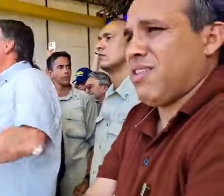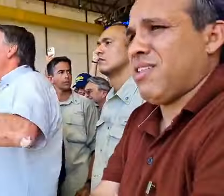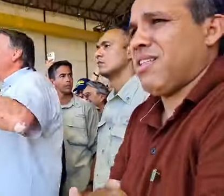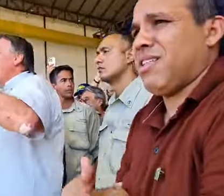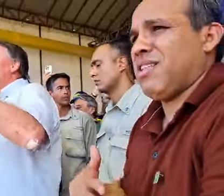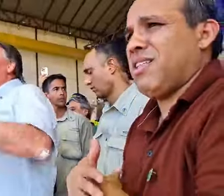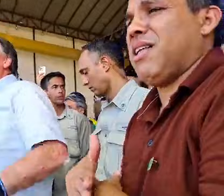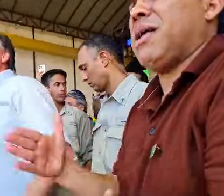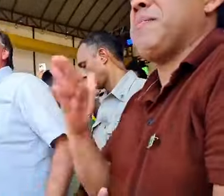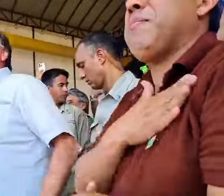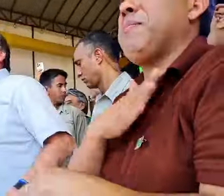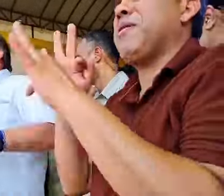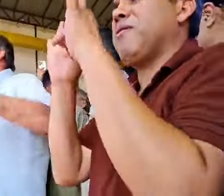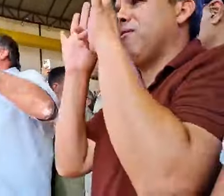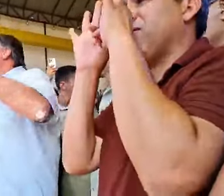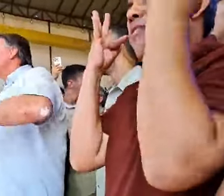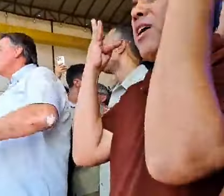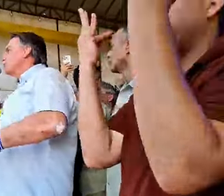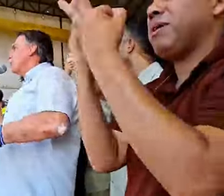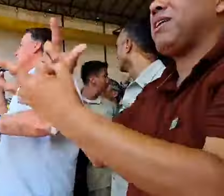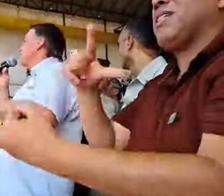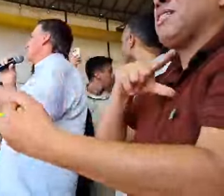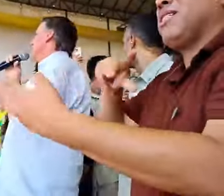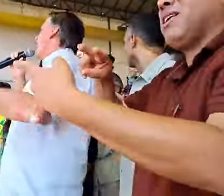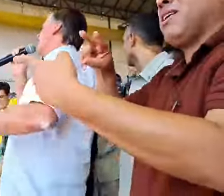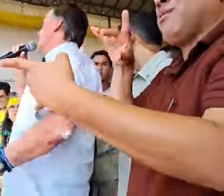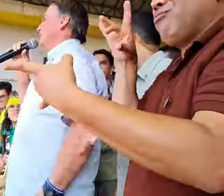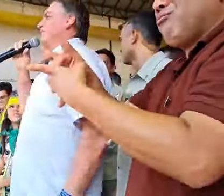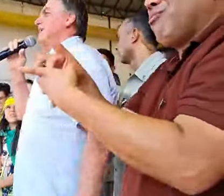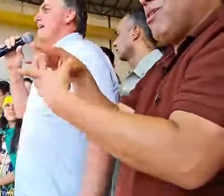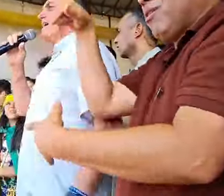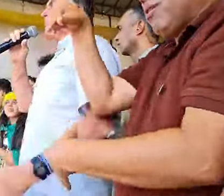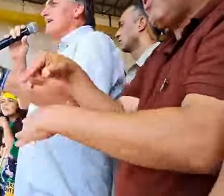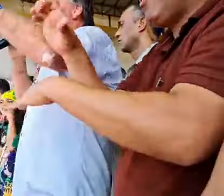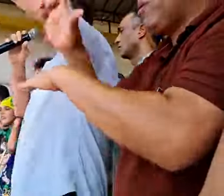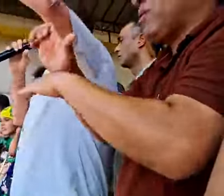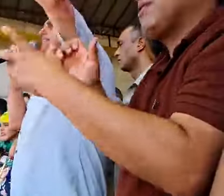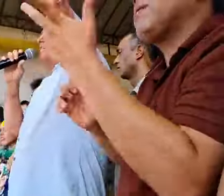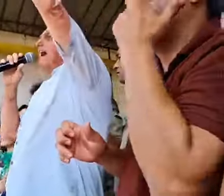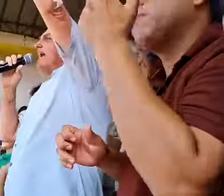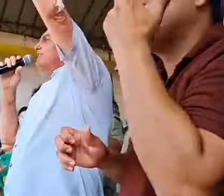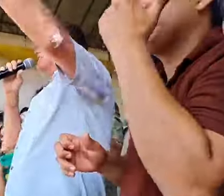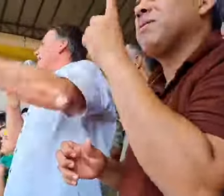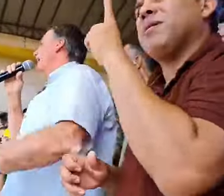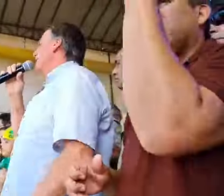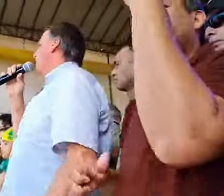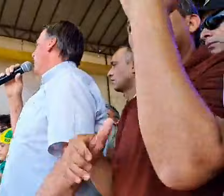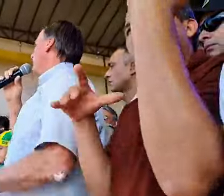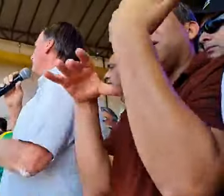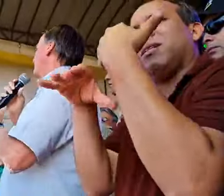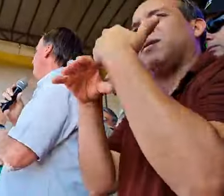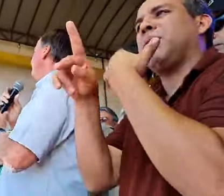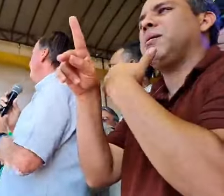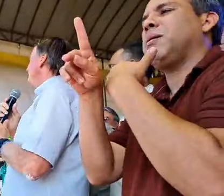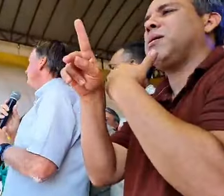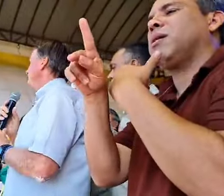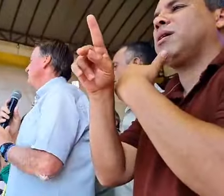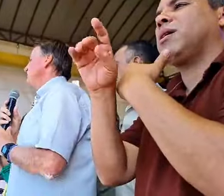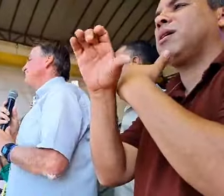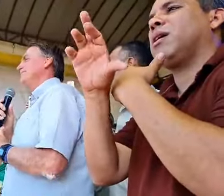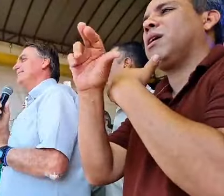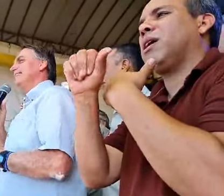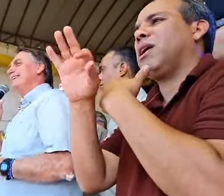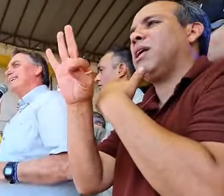A minha família tem laços com esse estado, lá na cidade de Crateús.